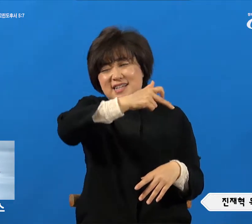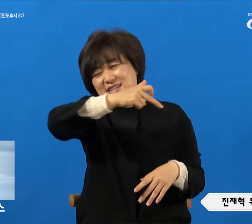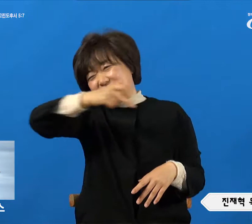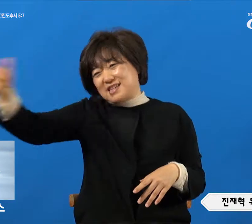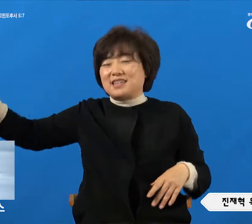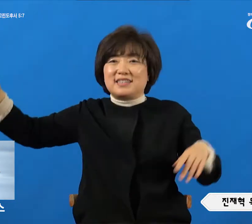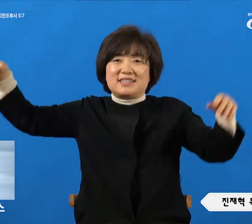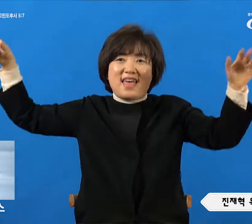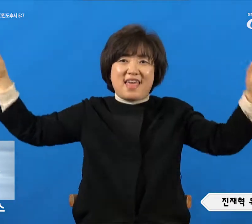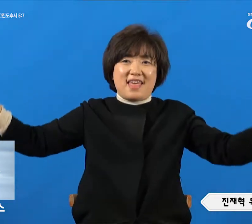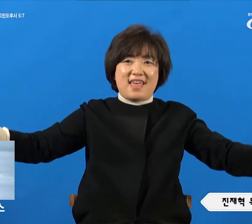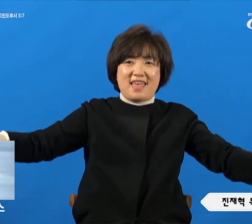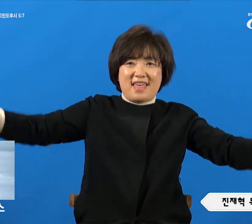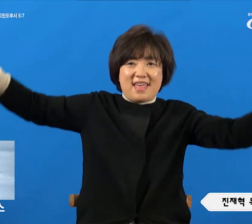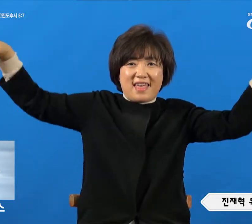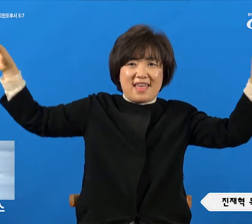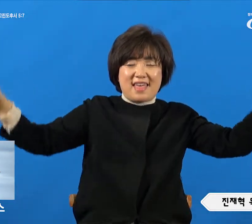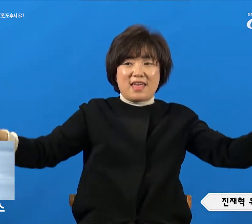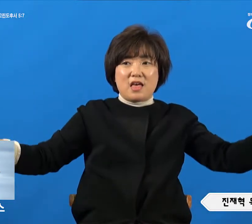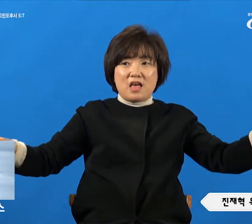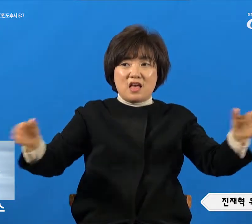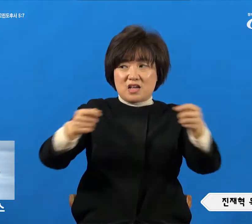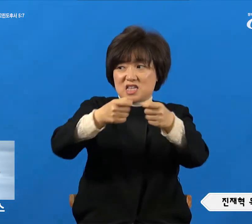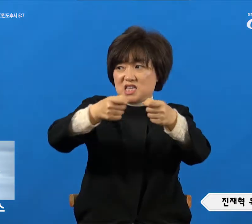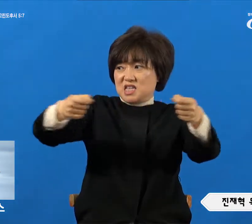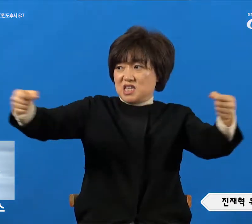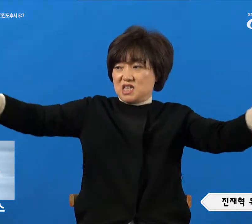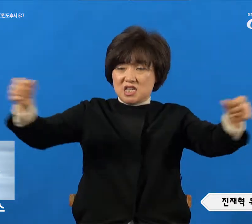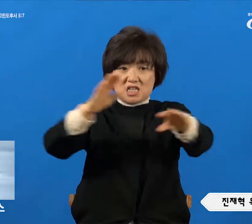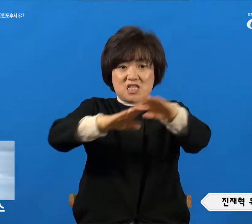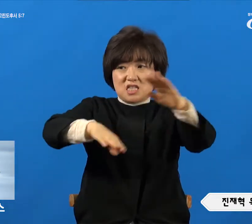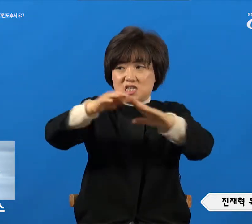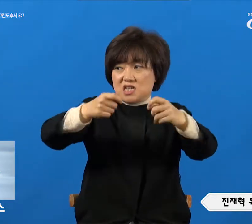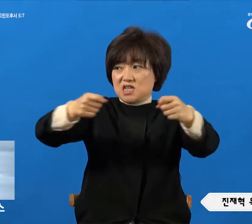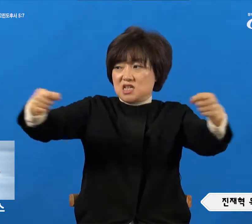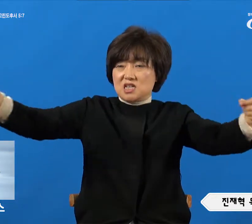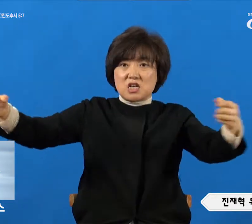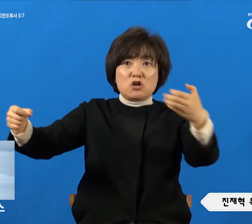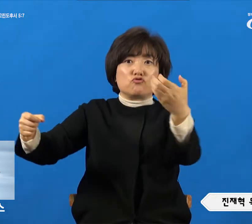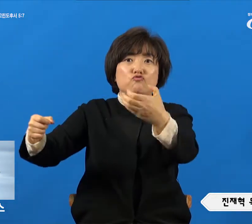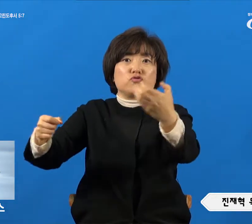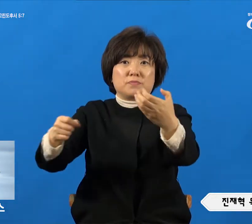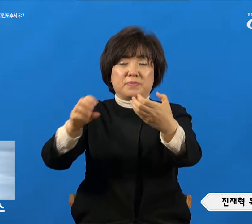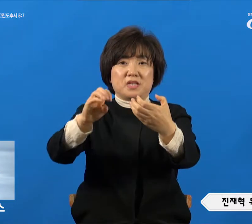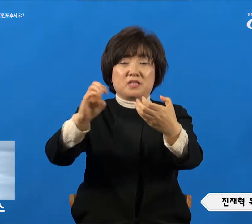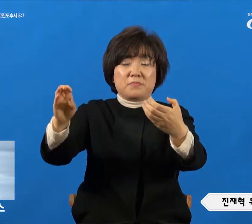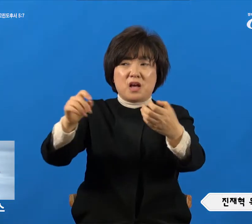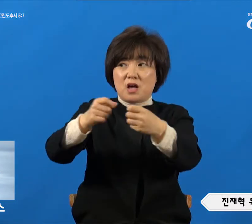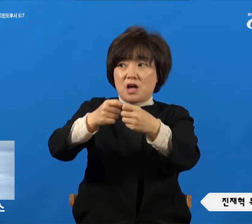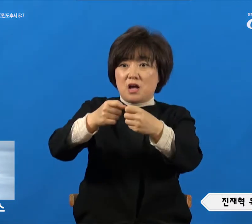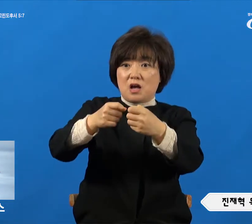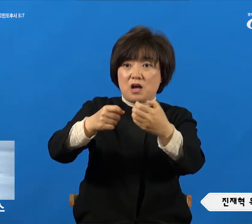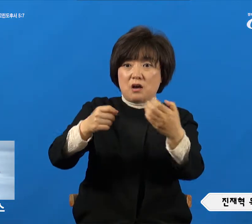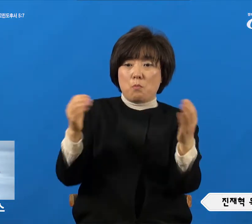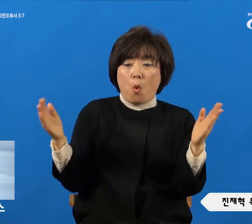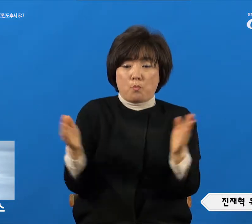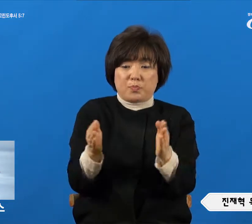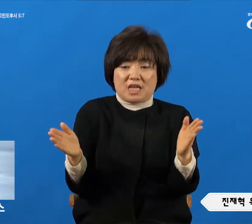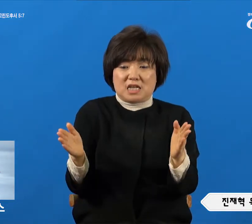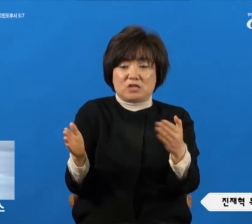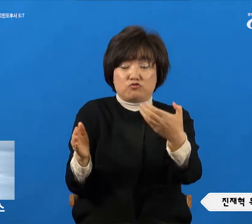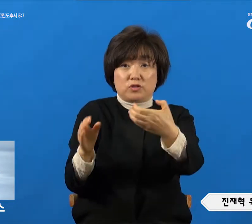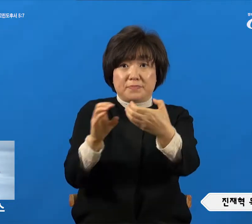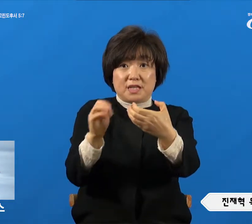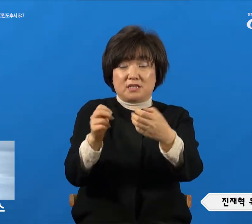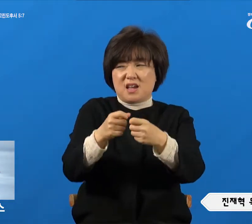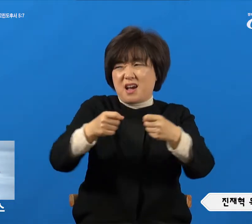새입니다. 몸 길이가 90cm에 이르고 쭉 날개를 피면 약 한 3.5m 정도가 된다고